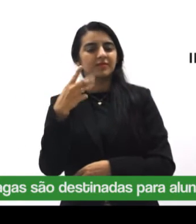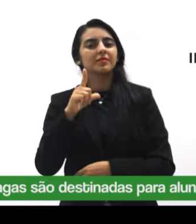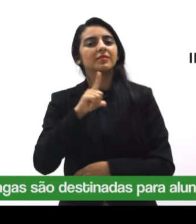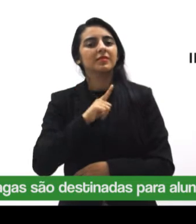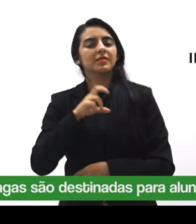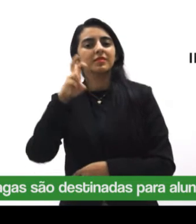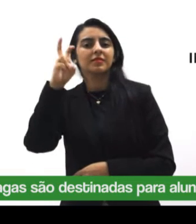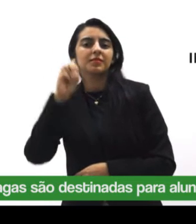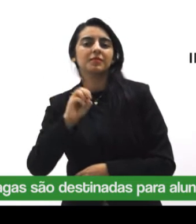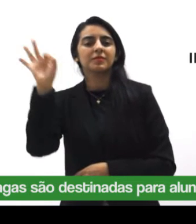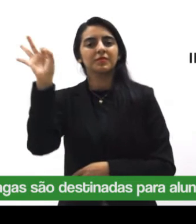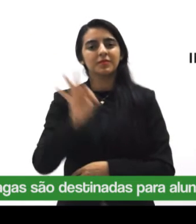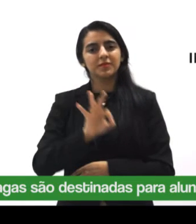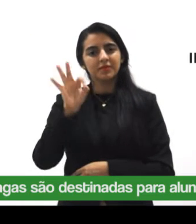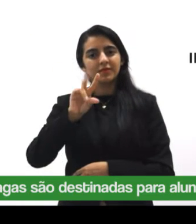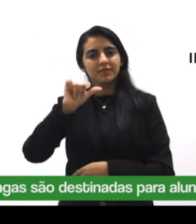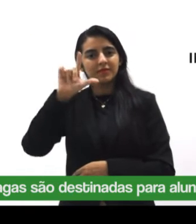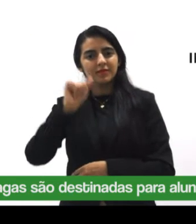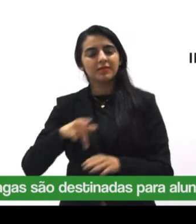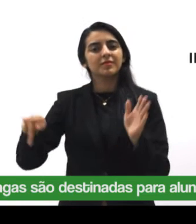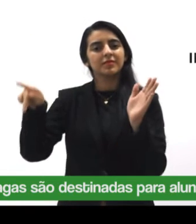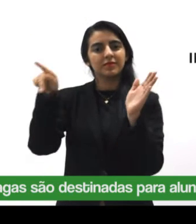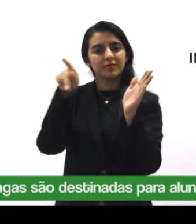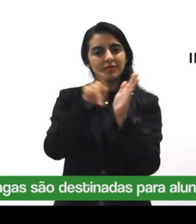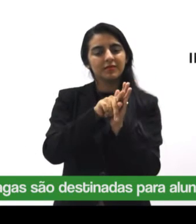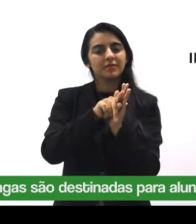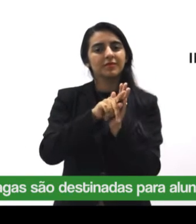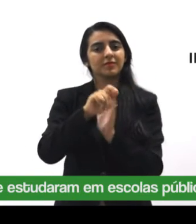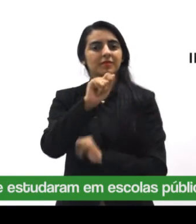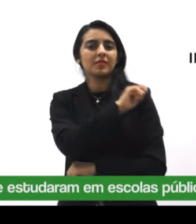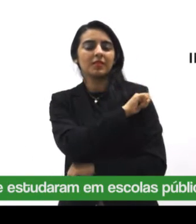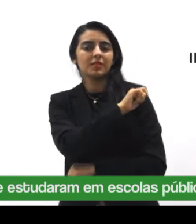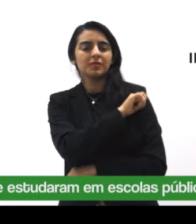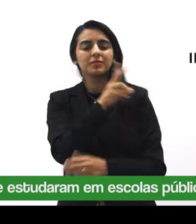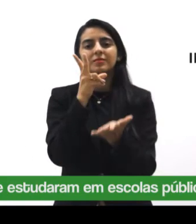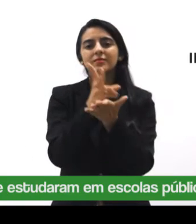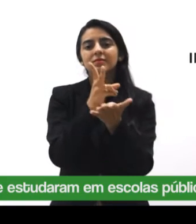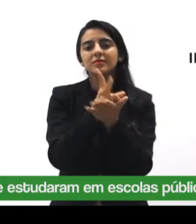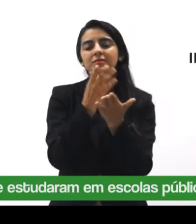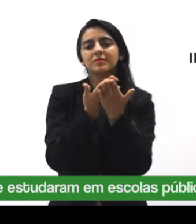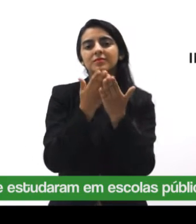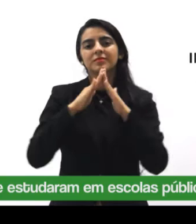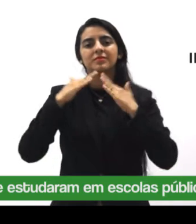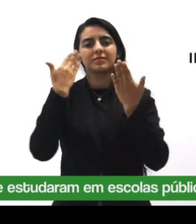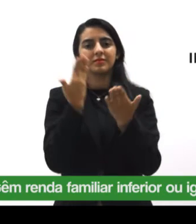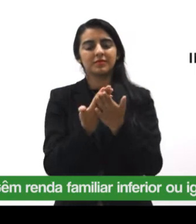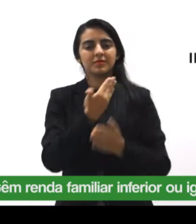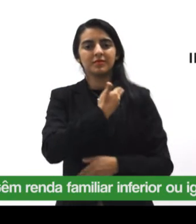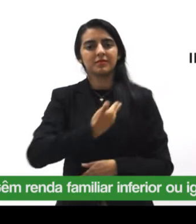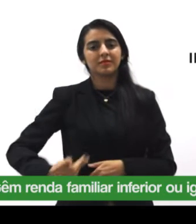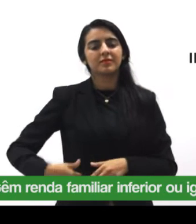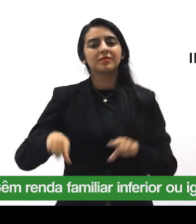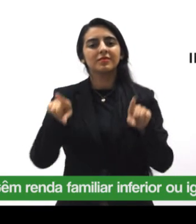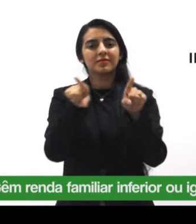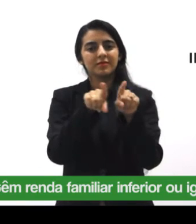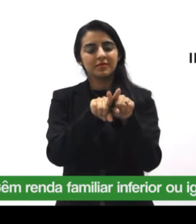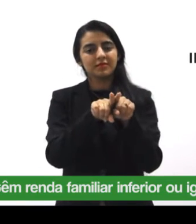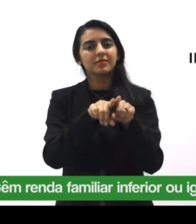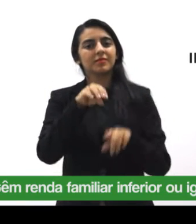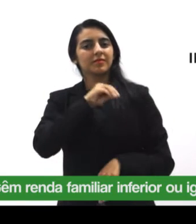% das vagas são destinadas para alunos que sempre estudaram em escolas públicas e que têm renda familiar inferior